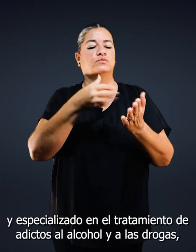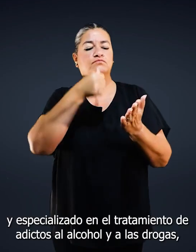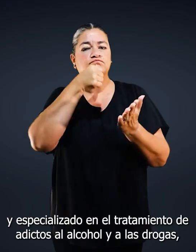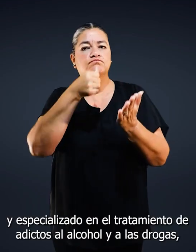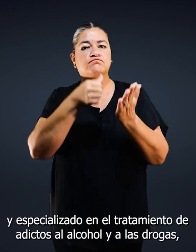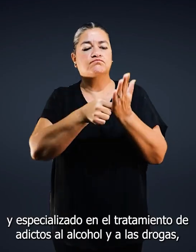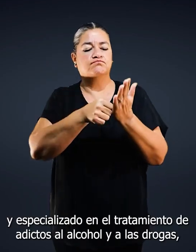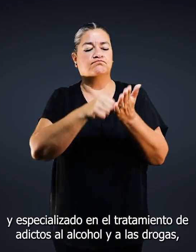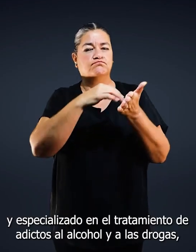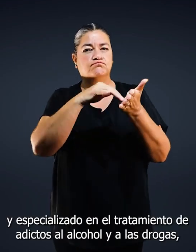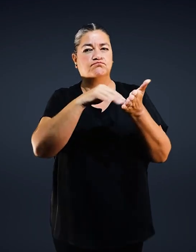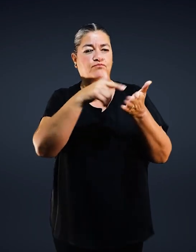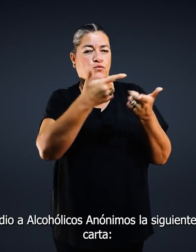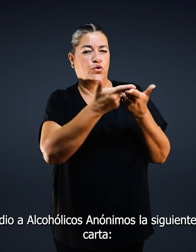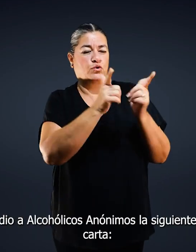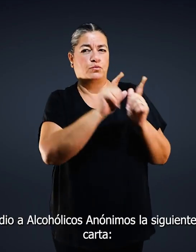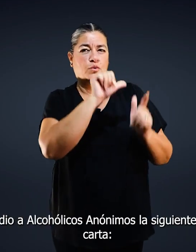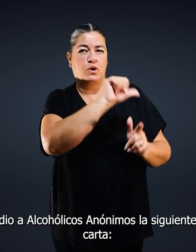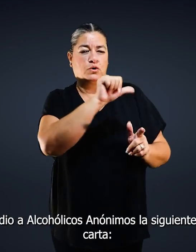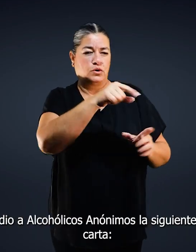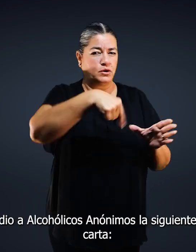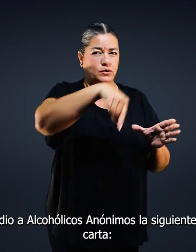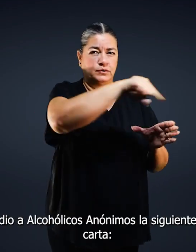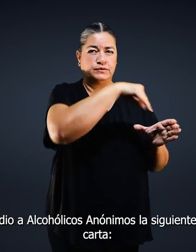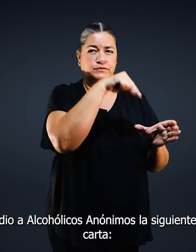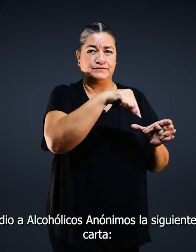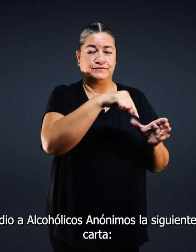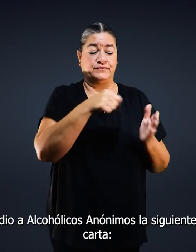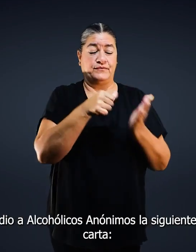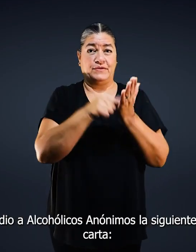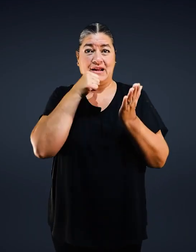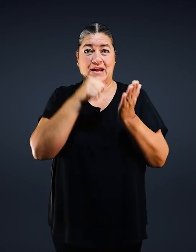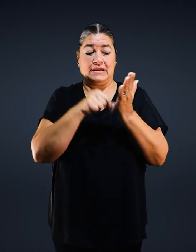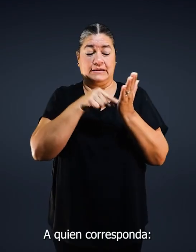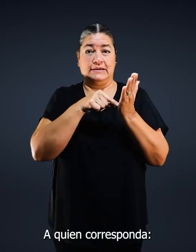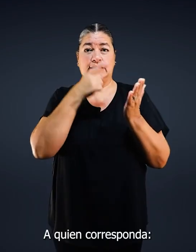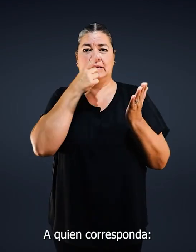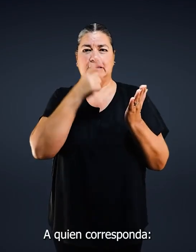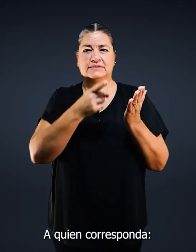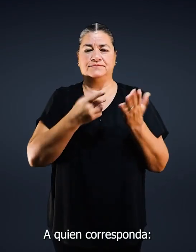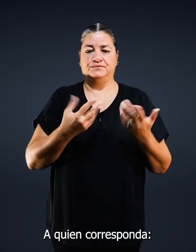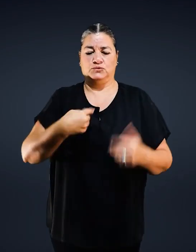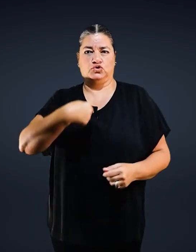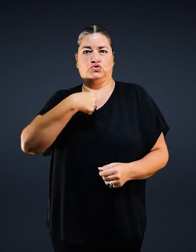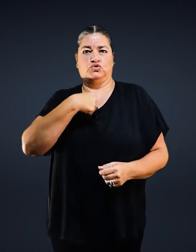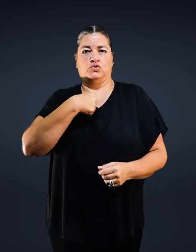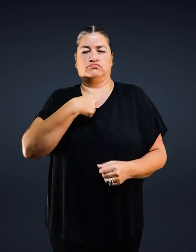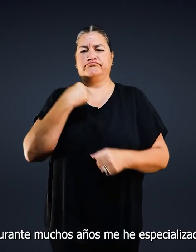adictos al alcohol y a las drogas, dio a Alcohólicos Anónimos la siguiente carta. A quien corresponda.